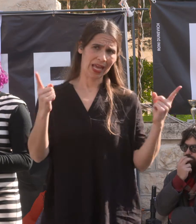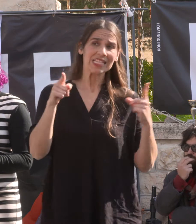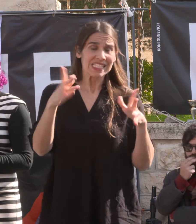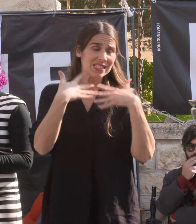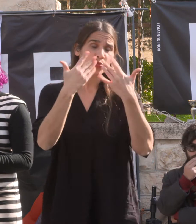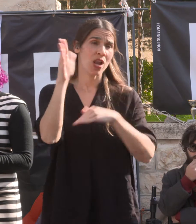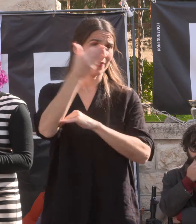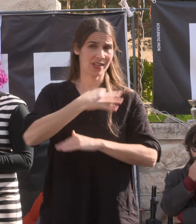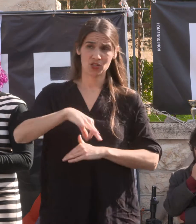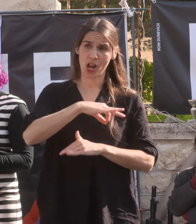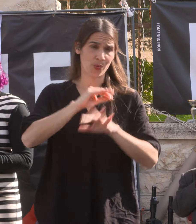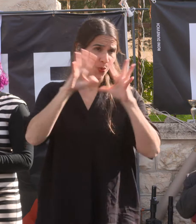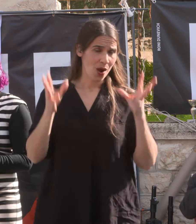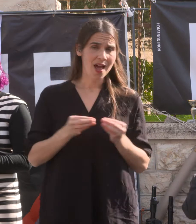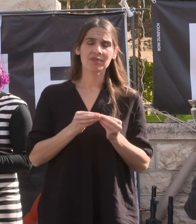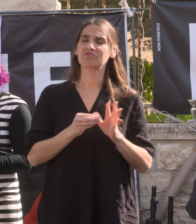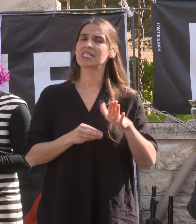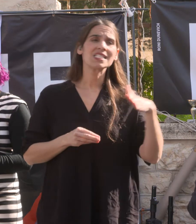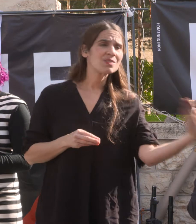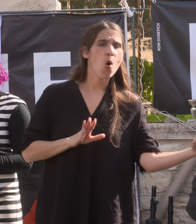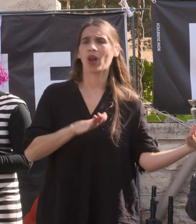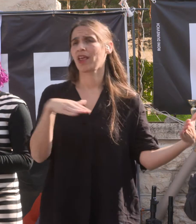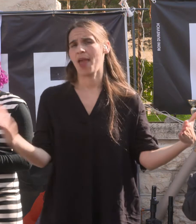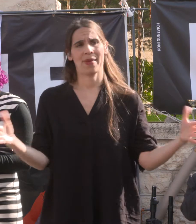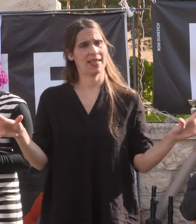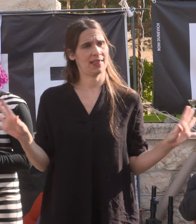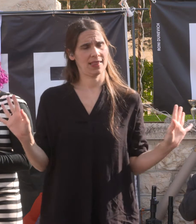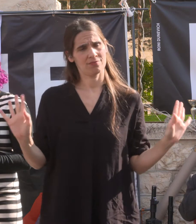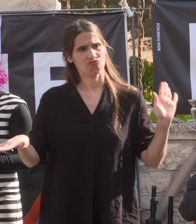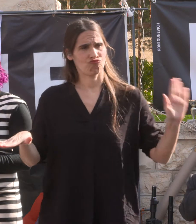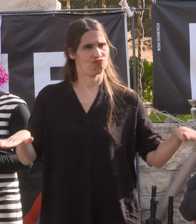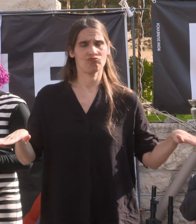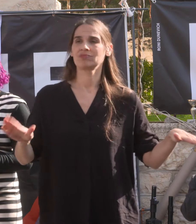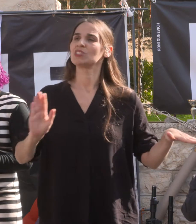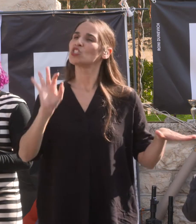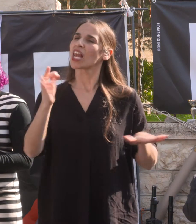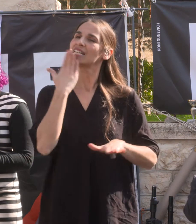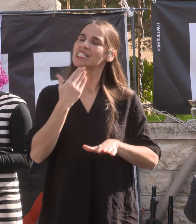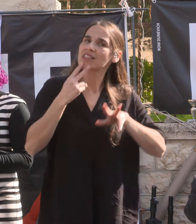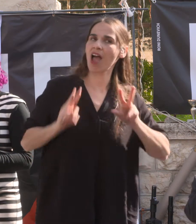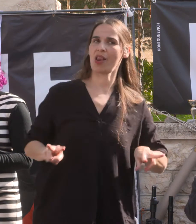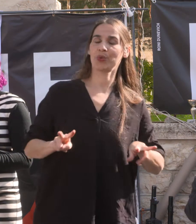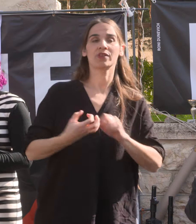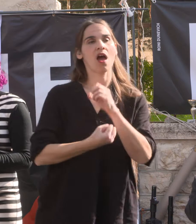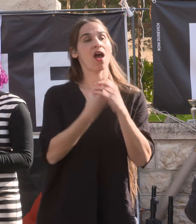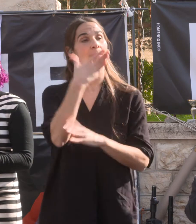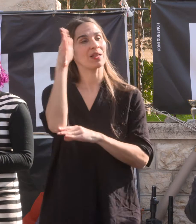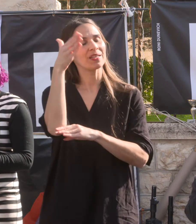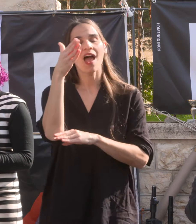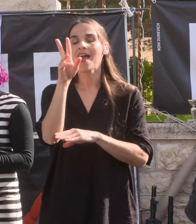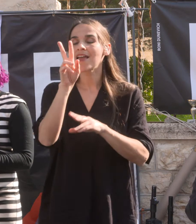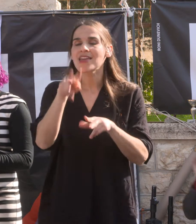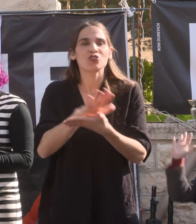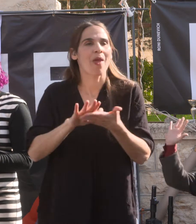של מדינתנו כולה, שמאל וימין, של הישראליות, של הקמתה של מדינה יש